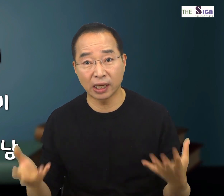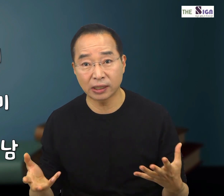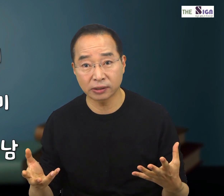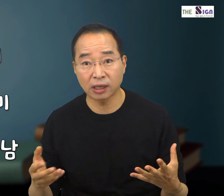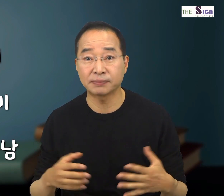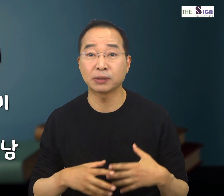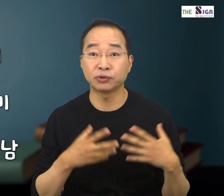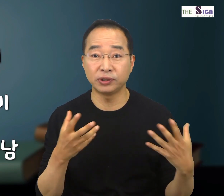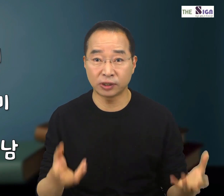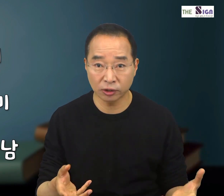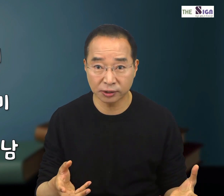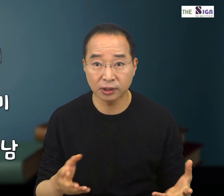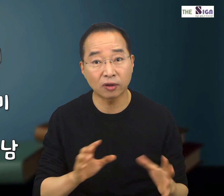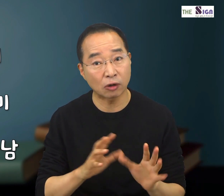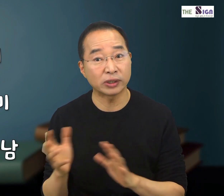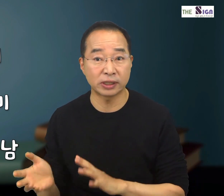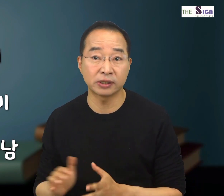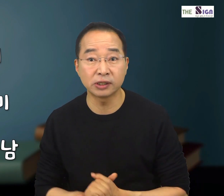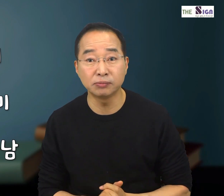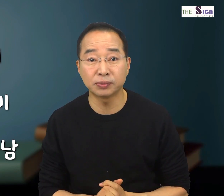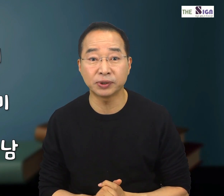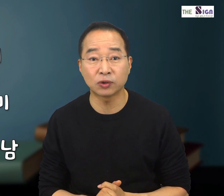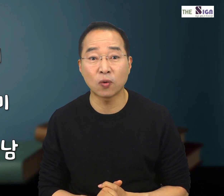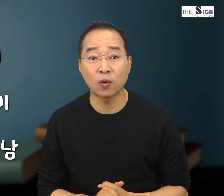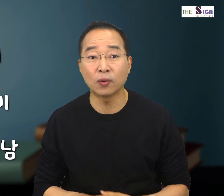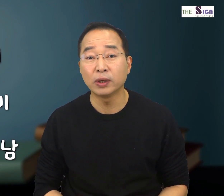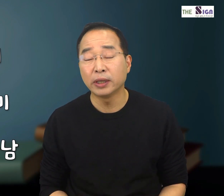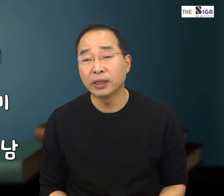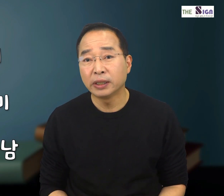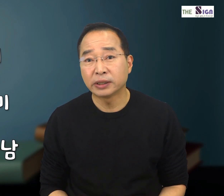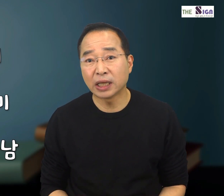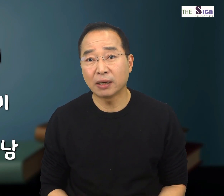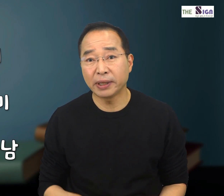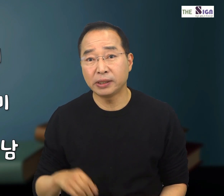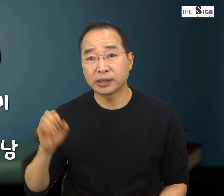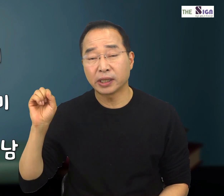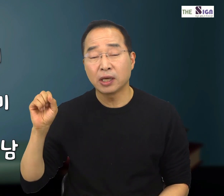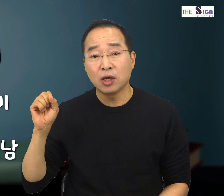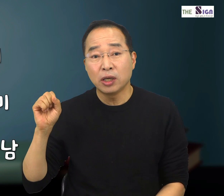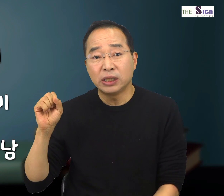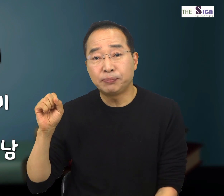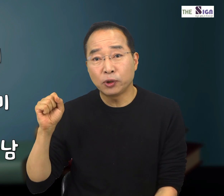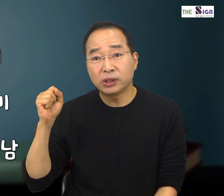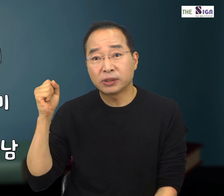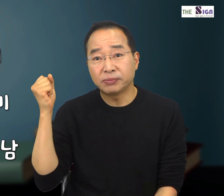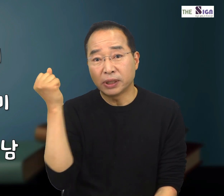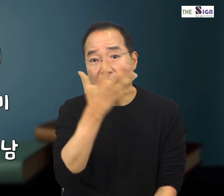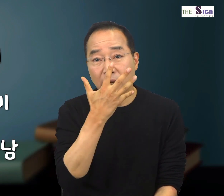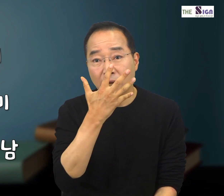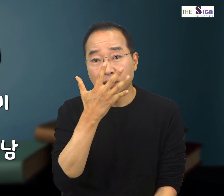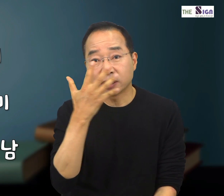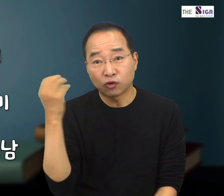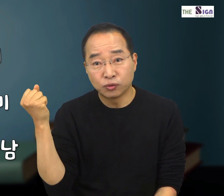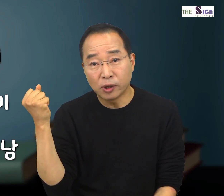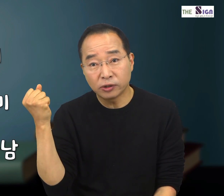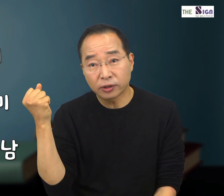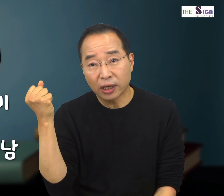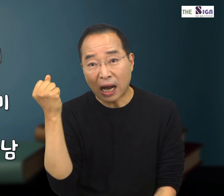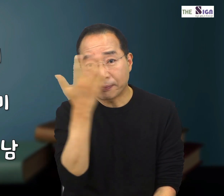생각났어? 갑자기 무슨 일이 터졌어? 라고 할 때 이제 쓰는 부분이고, 그 다음에 이제 이 표현이 있습니다. 주먹을 쥐었다가 앞에서